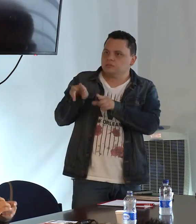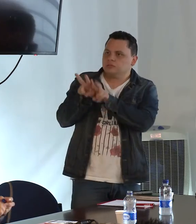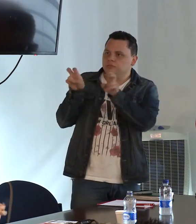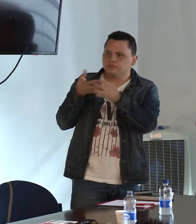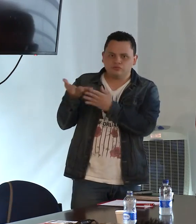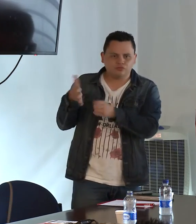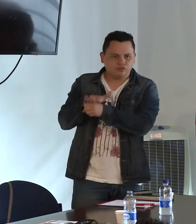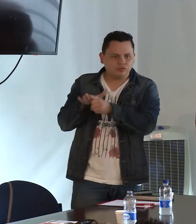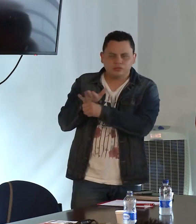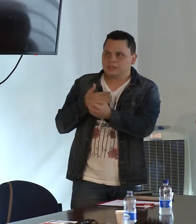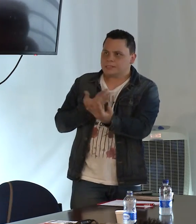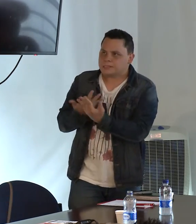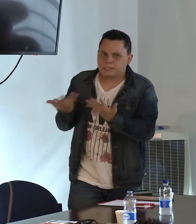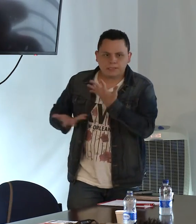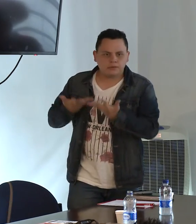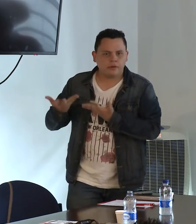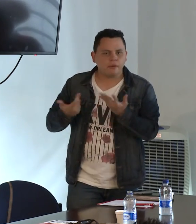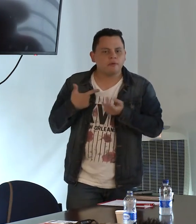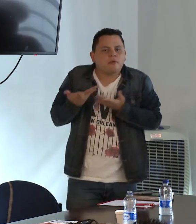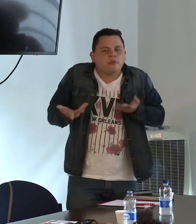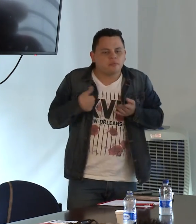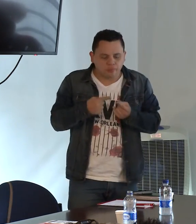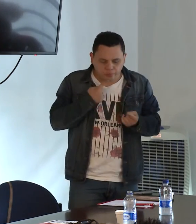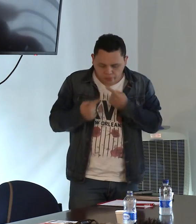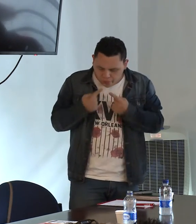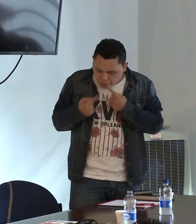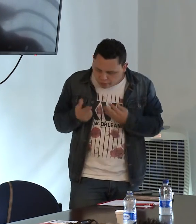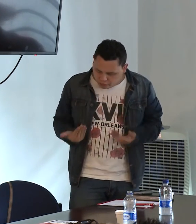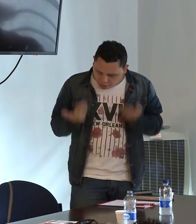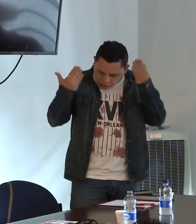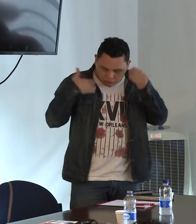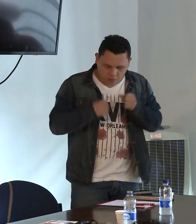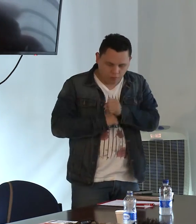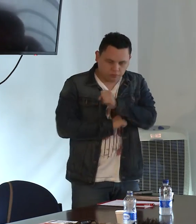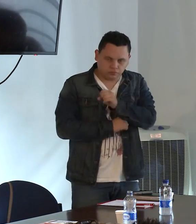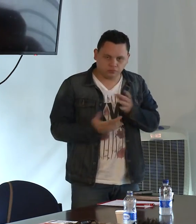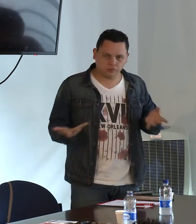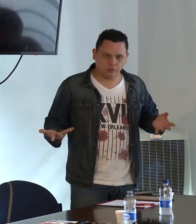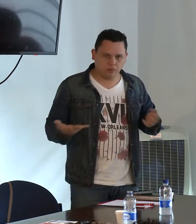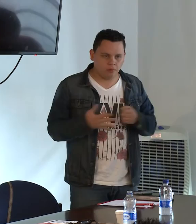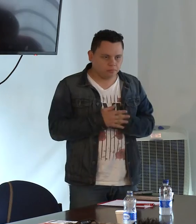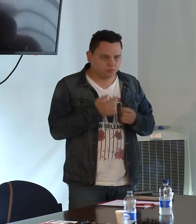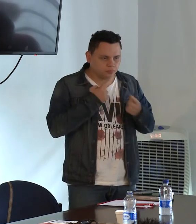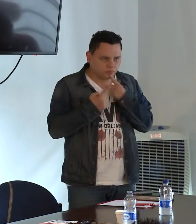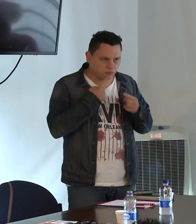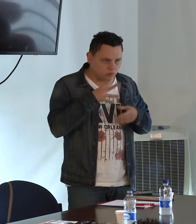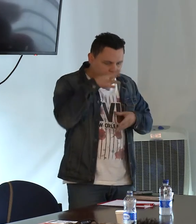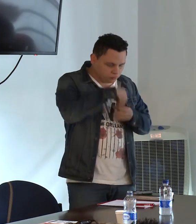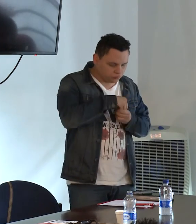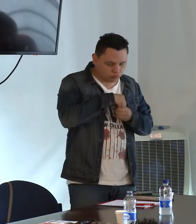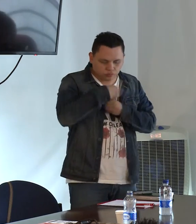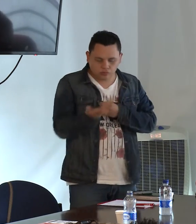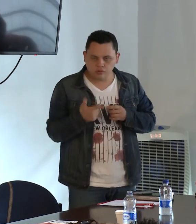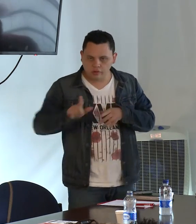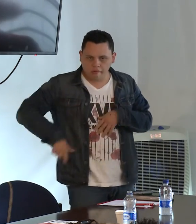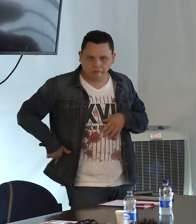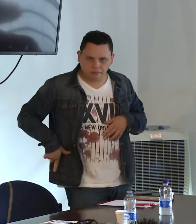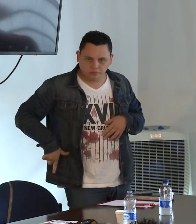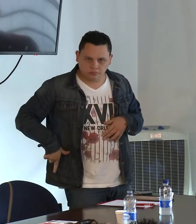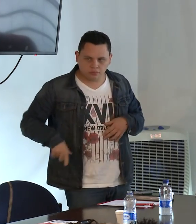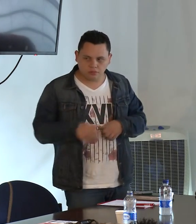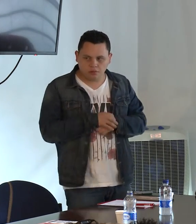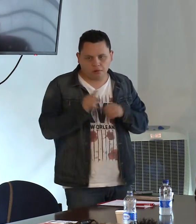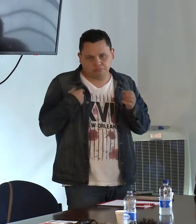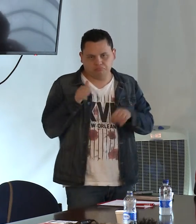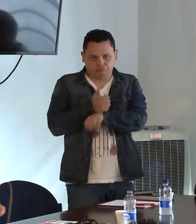situación, ¿en qué medida el diálogo nos puede aportar? Diálogo dentro y fuera de la escuela. Entonces yo les dejo esa